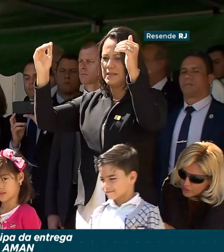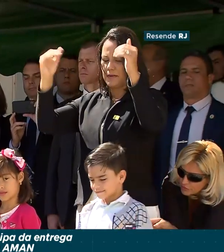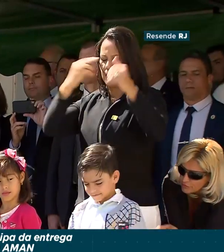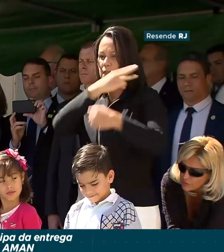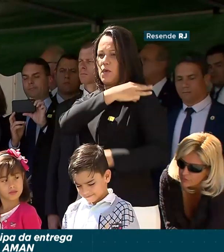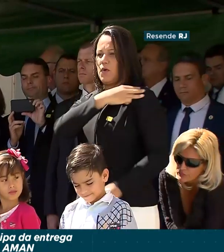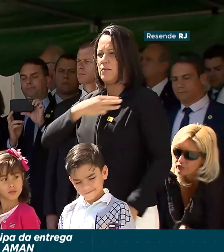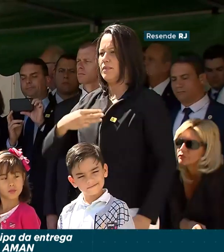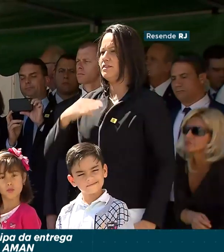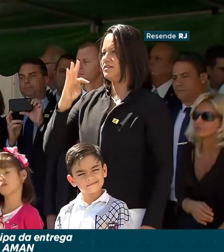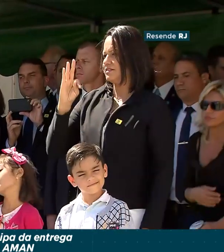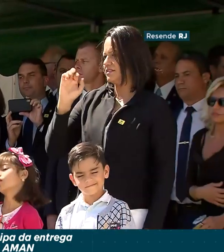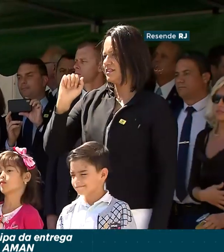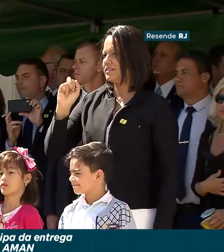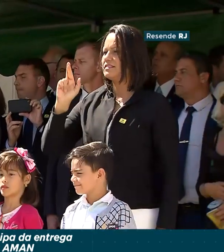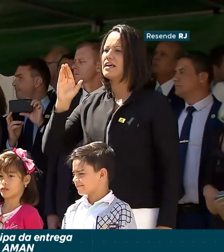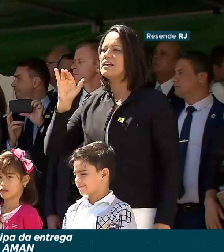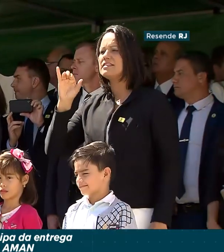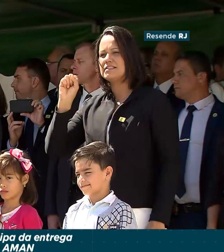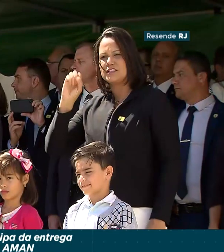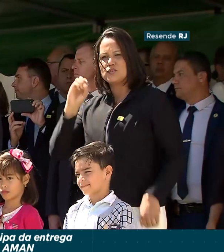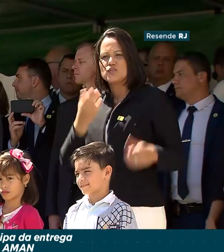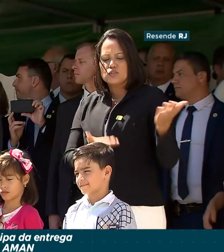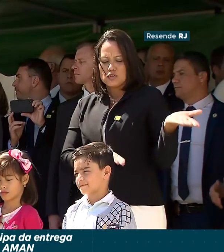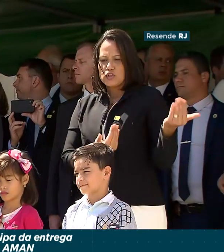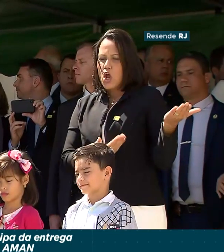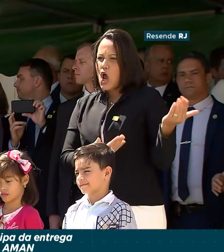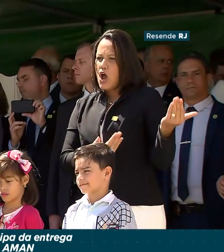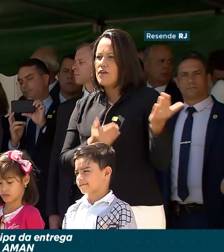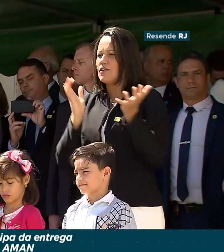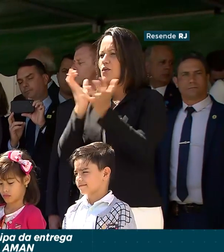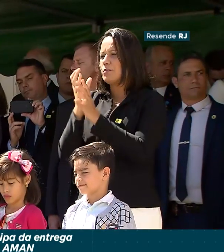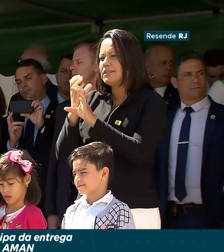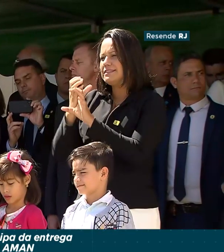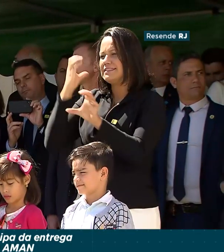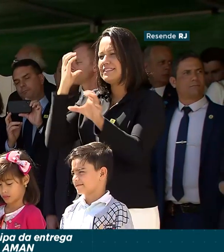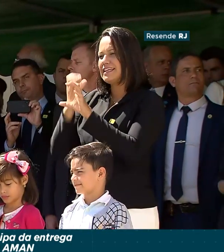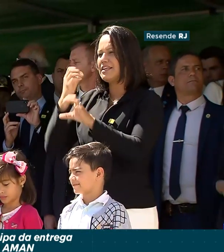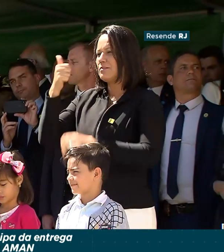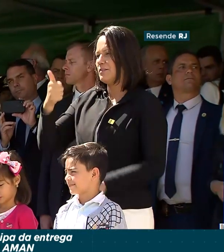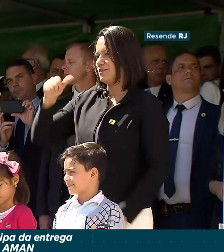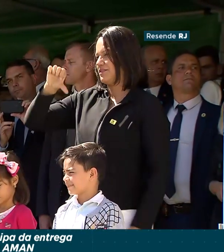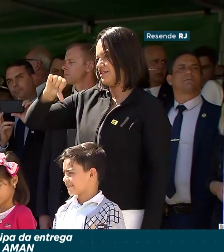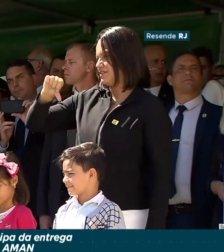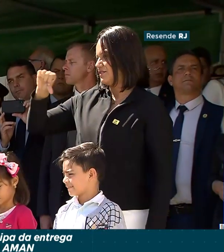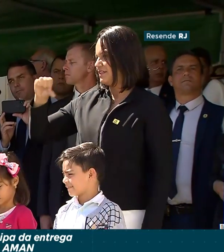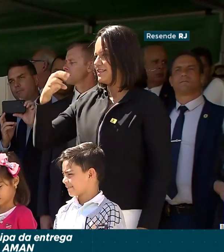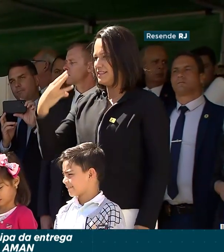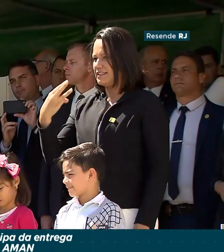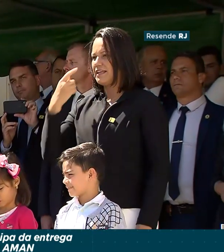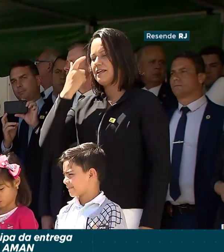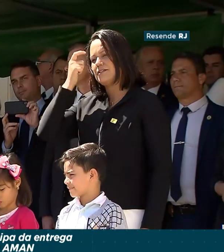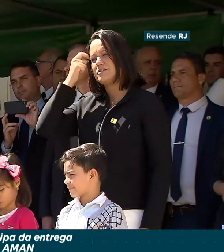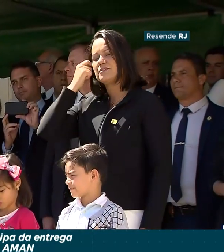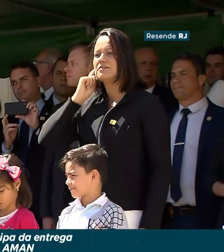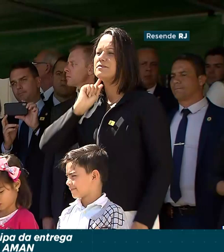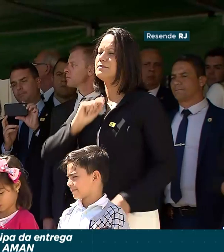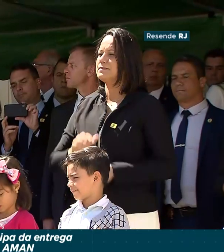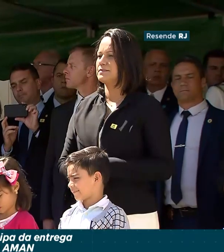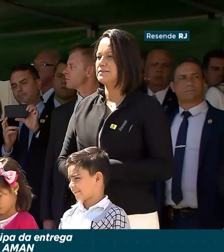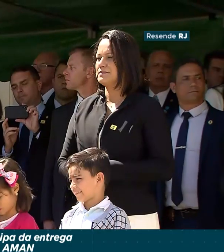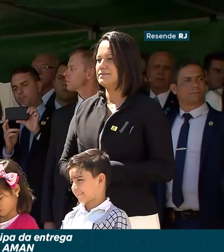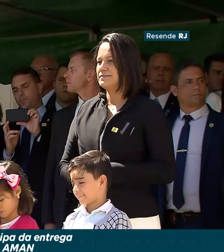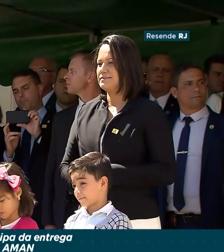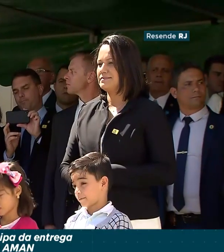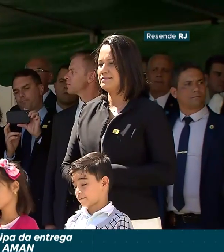Ministro Tarcísio, mais jovem, de engenharia, o recebeu em 93. O